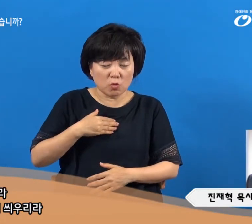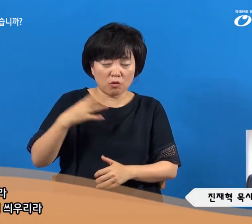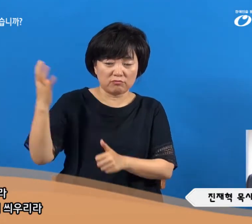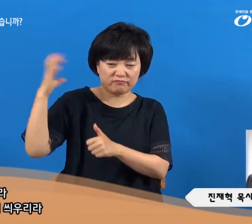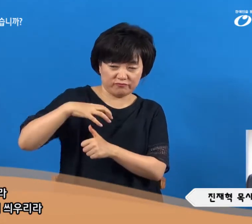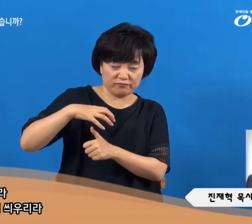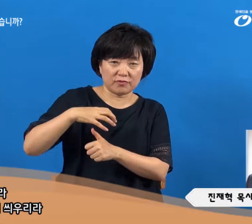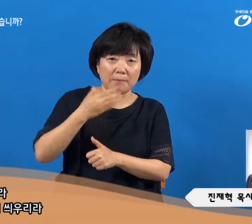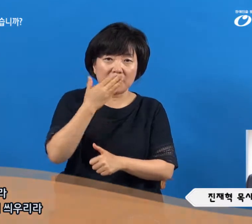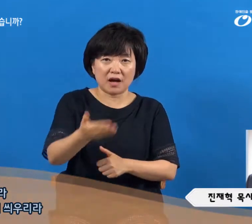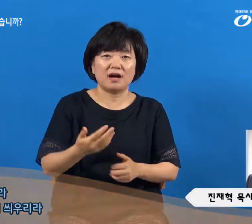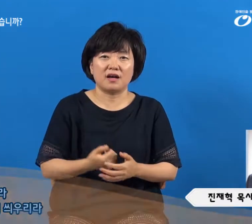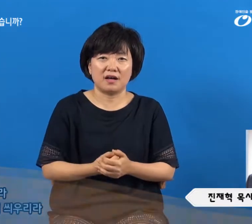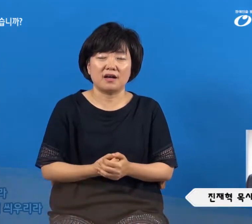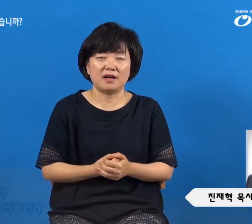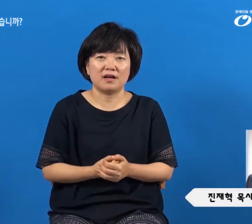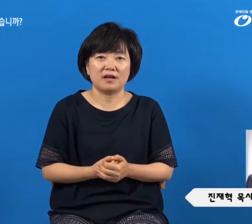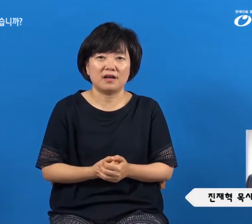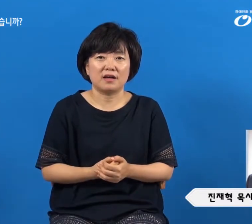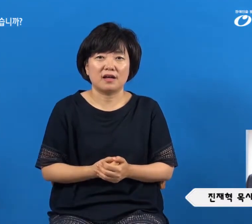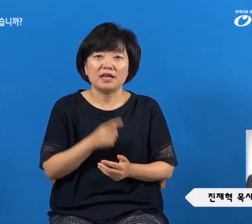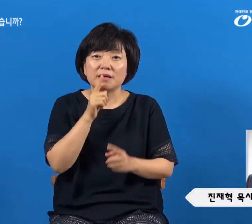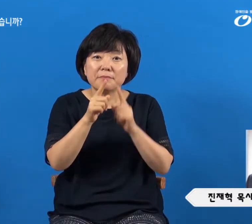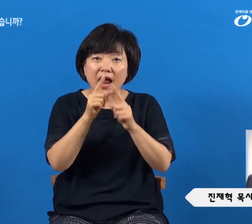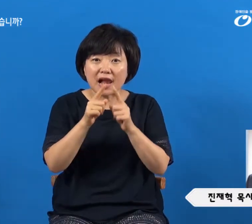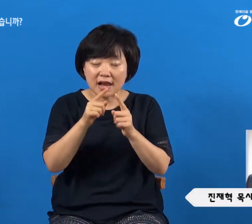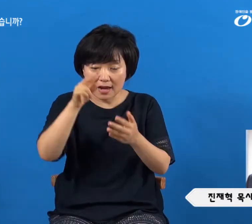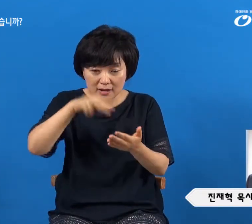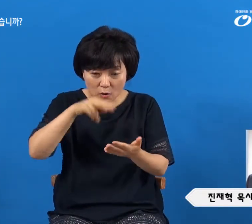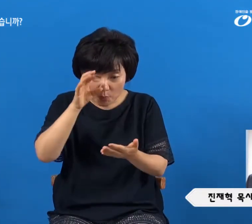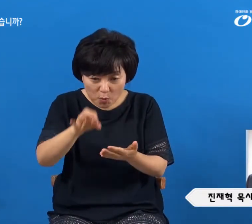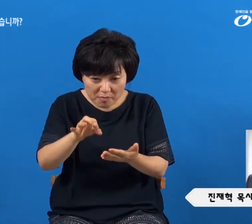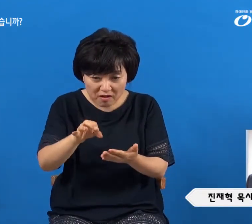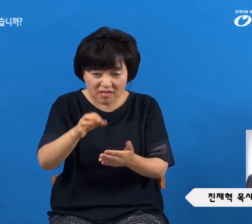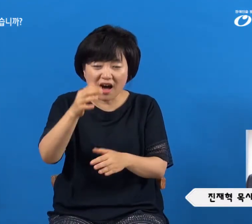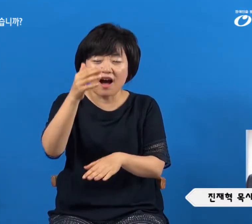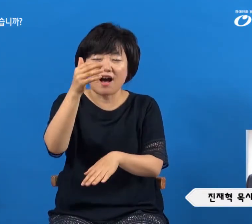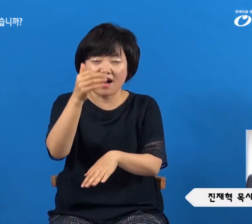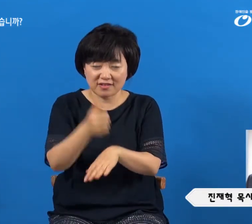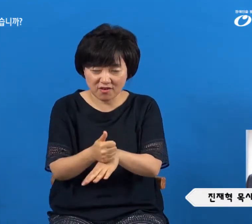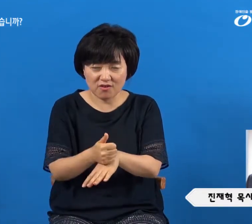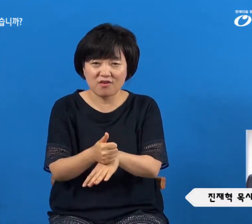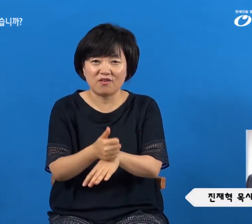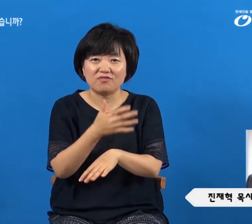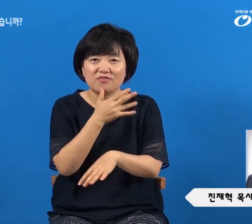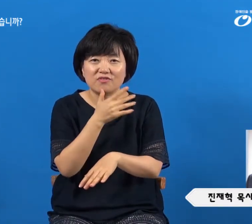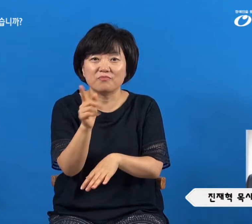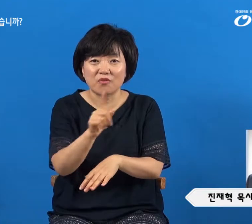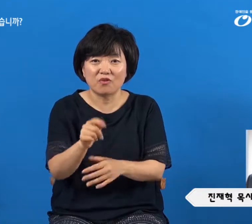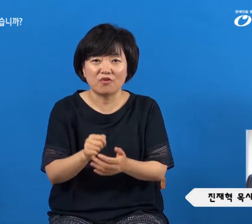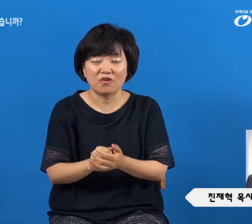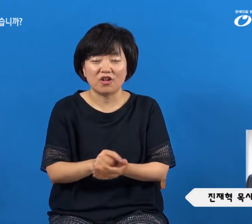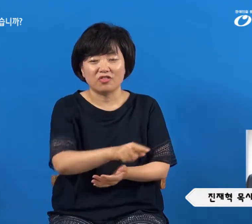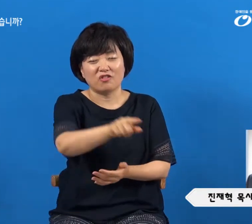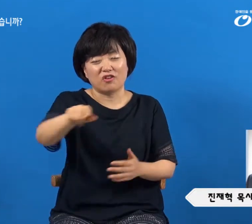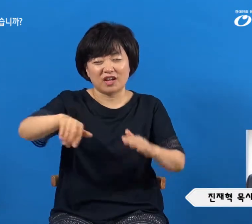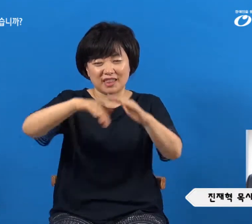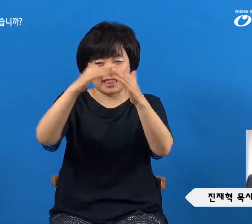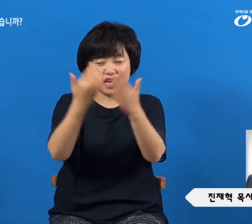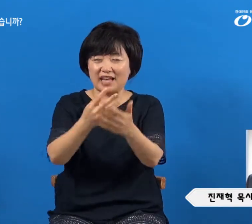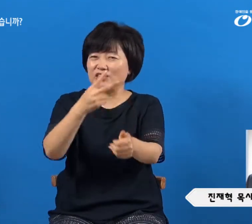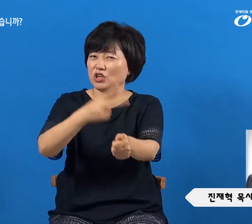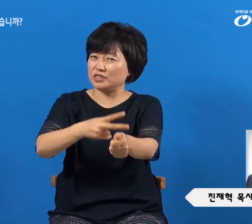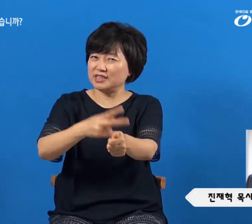씌우리라. 아멘. 자, 이 말씀을 보니까 결론을 내립니다. 너희가 다